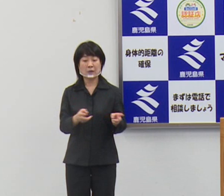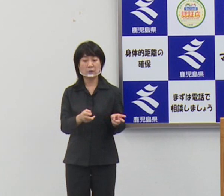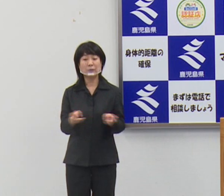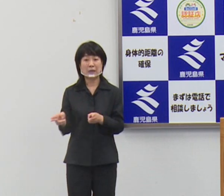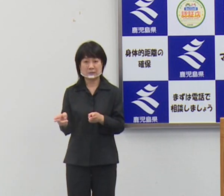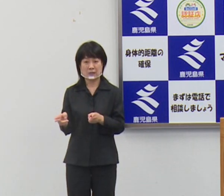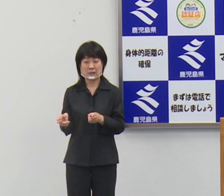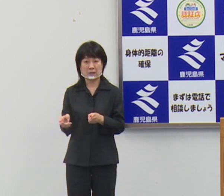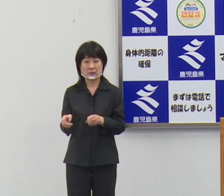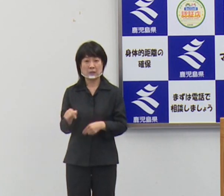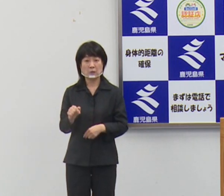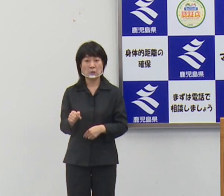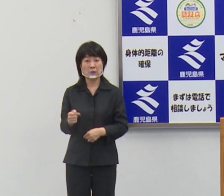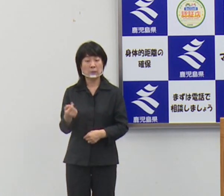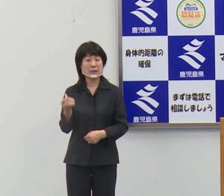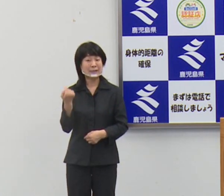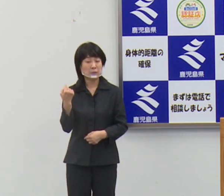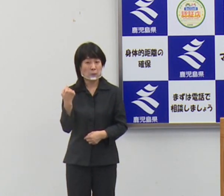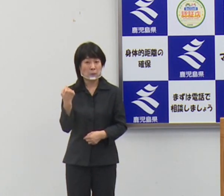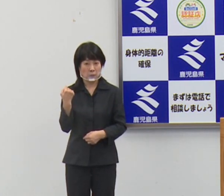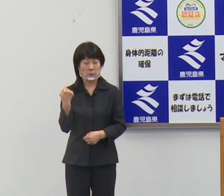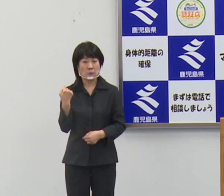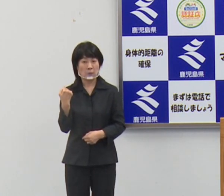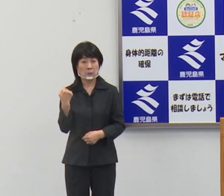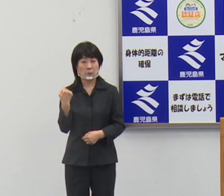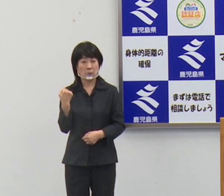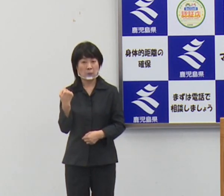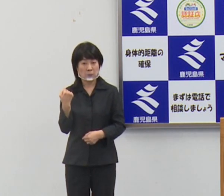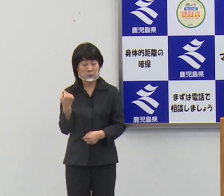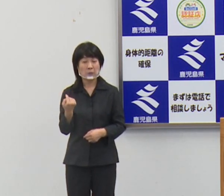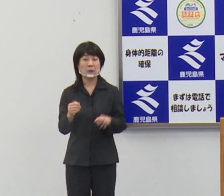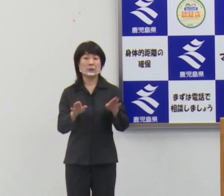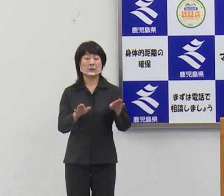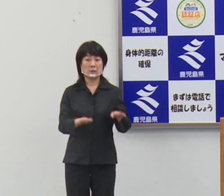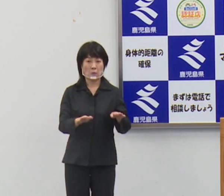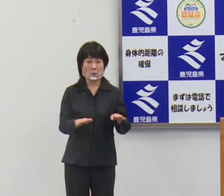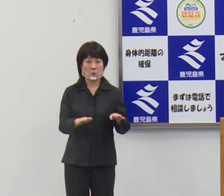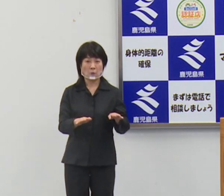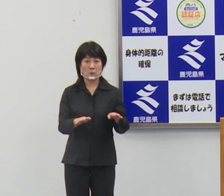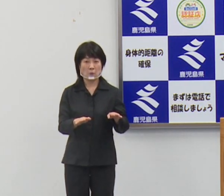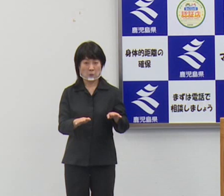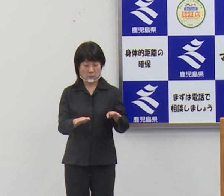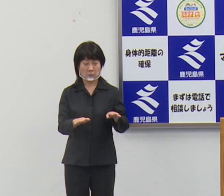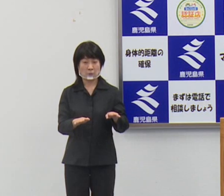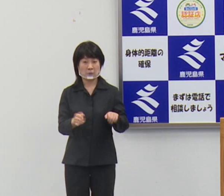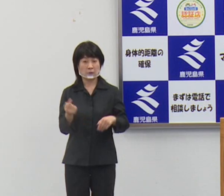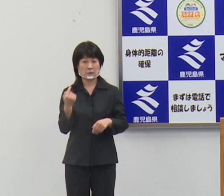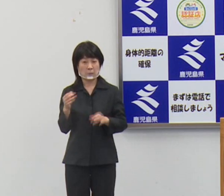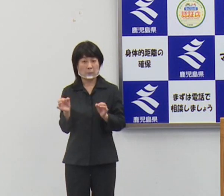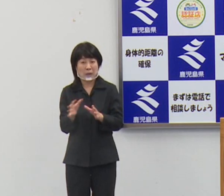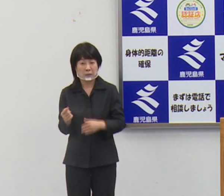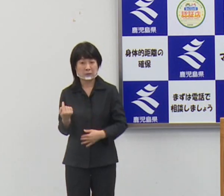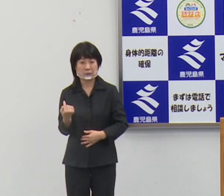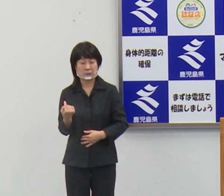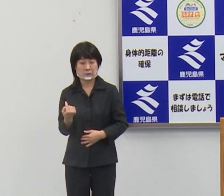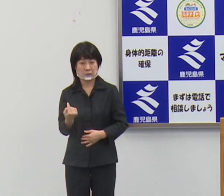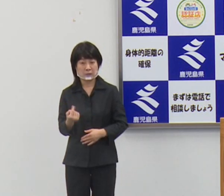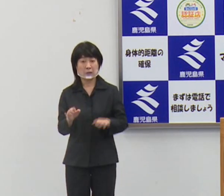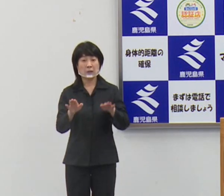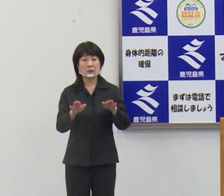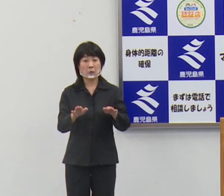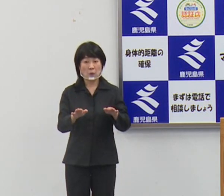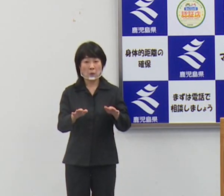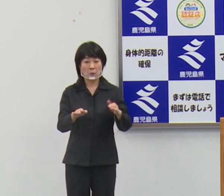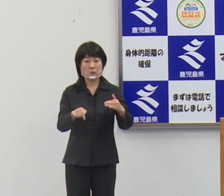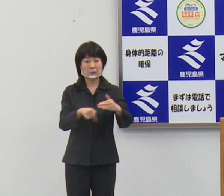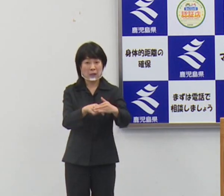は8日昨日だったので、今日あたりというのもあったので、あえてその内部のことでも